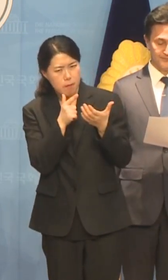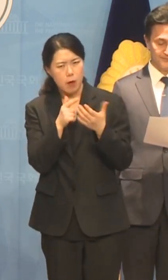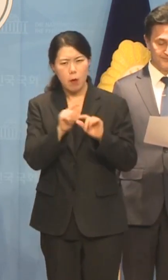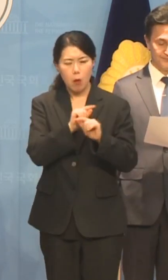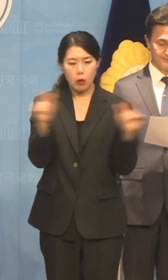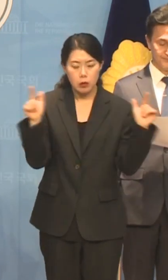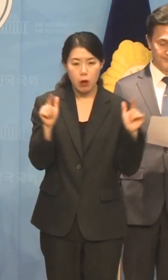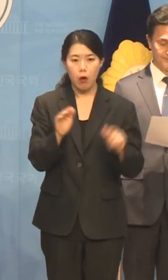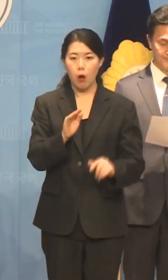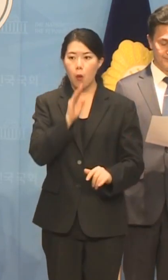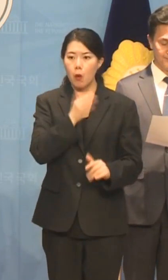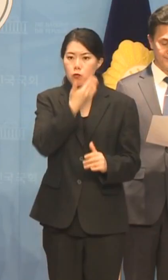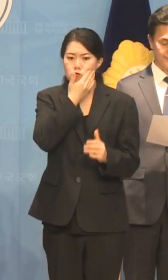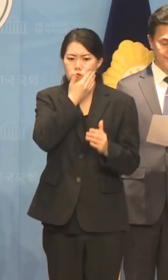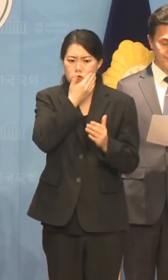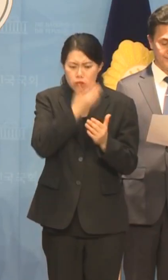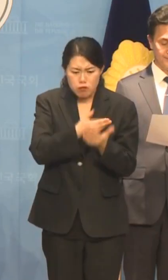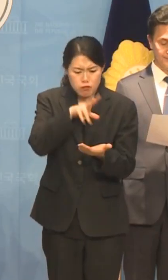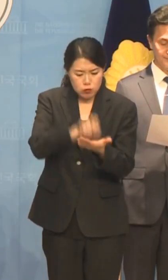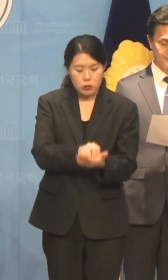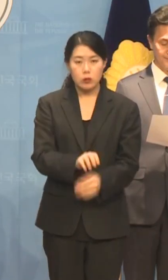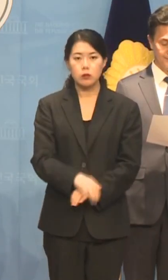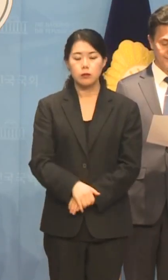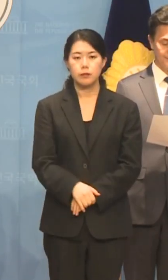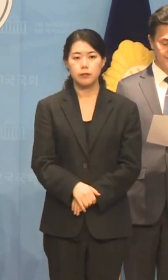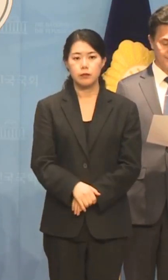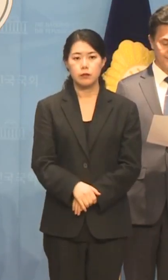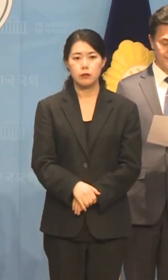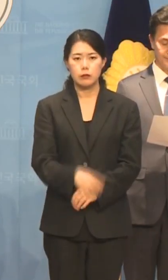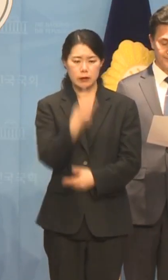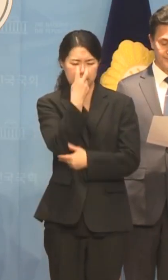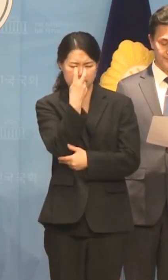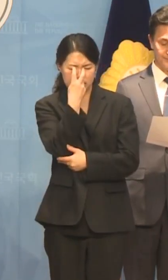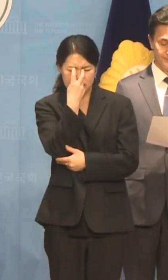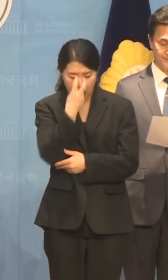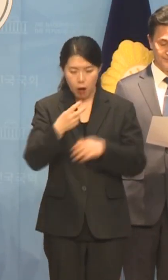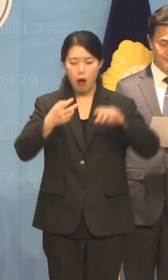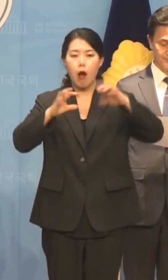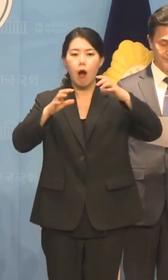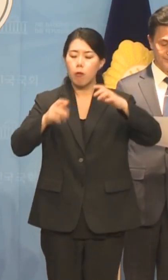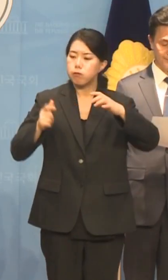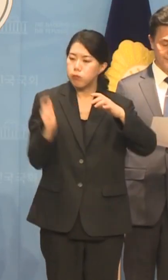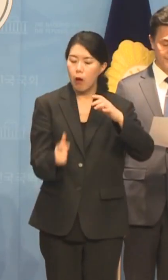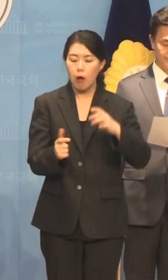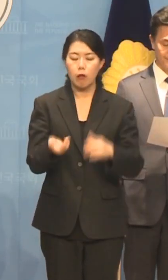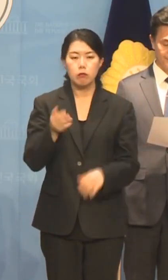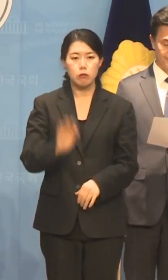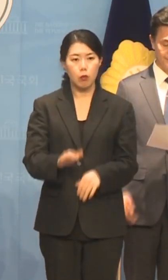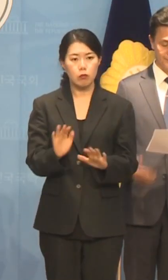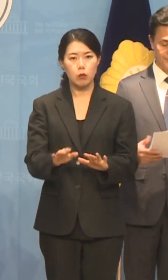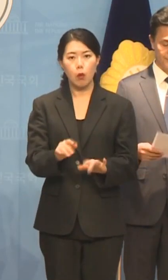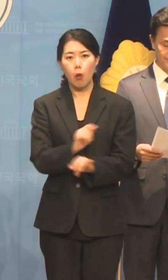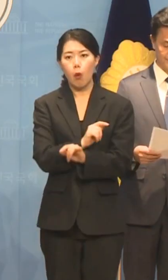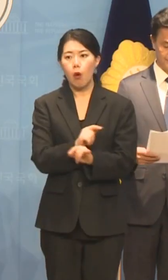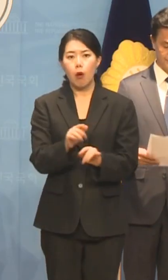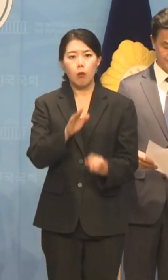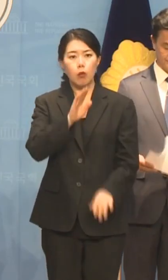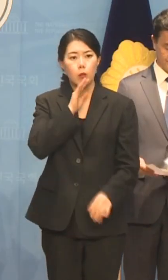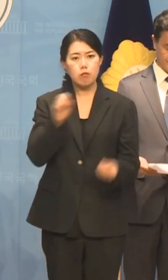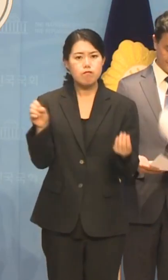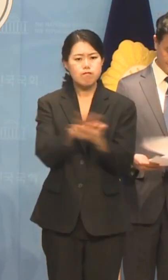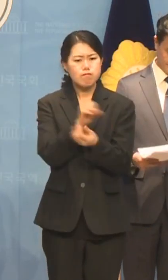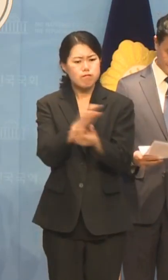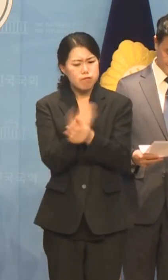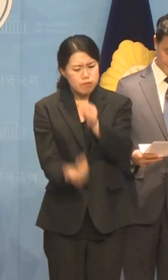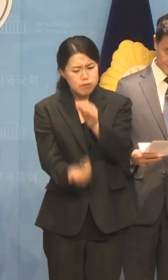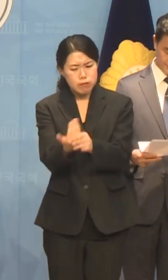수 없는 매우 중대한 사항이다. 치안 강국이라는 대한민국에서 이와 같은 일이 버젓이